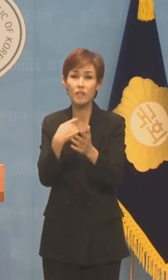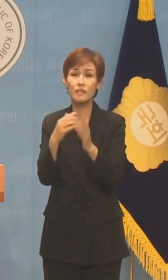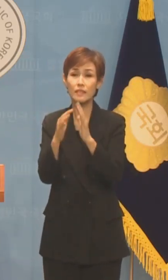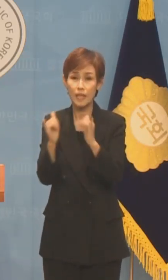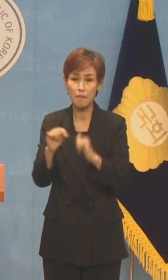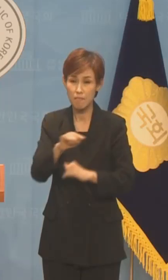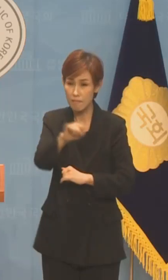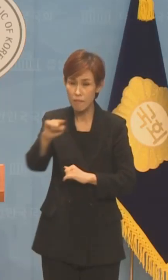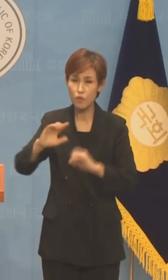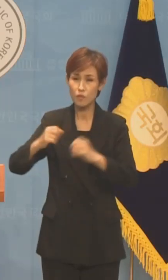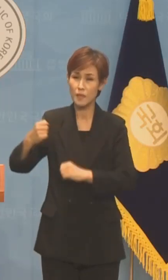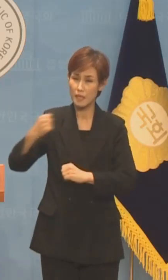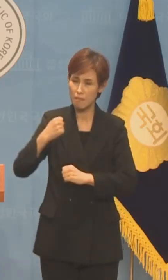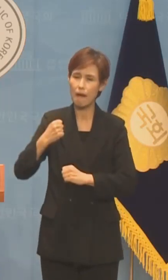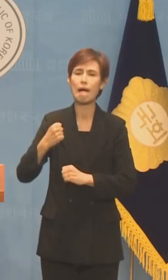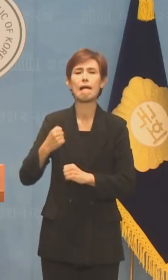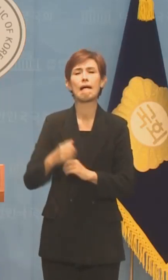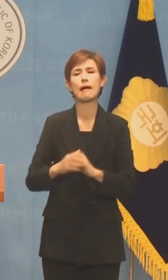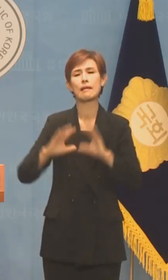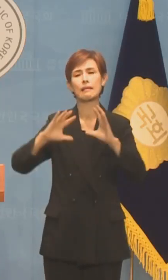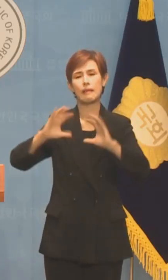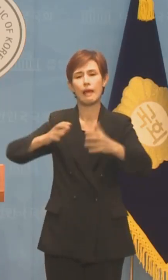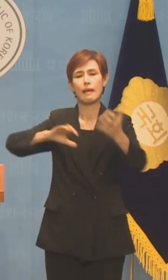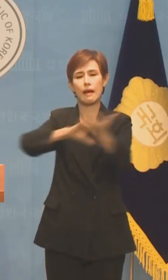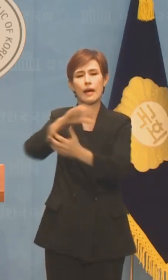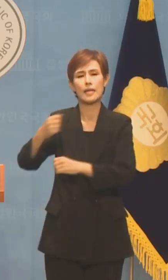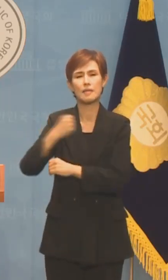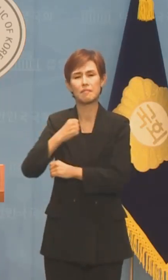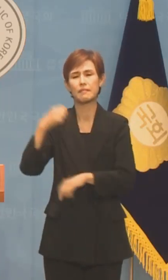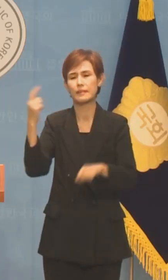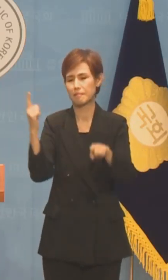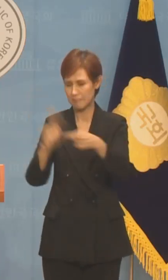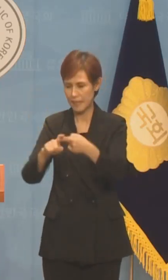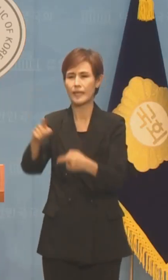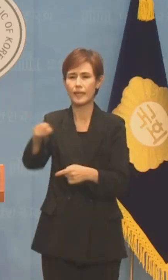음으로 양으로 도왔던 내란의 힘답습니다.